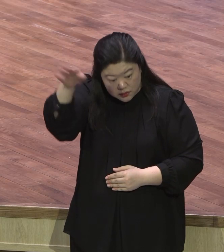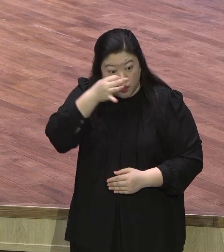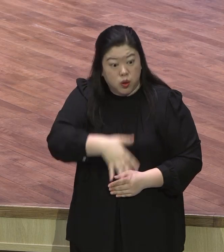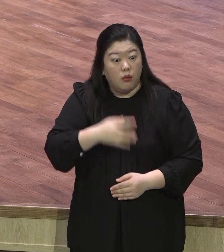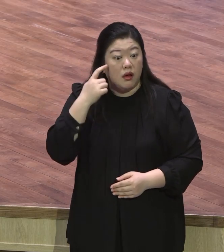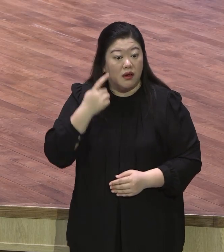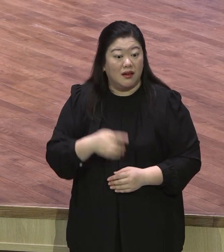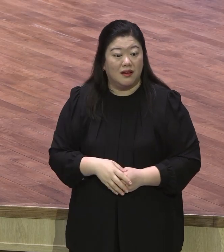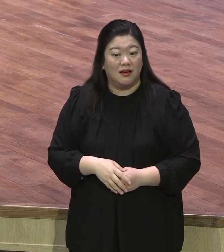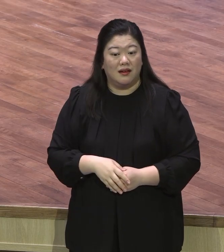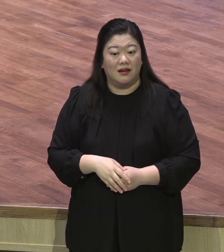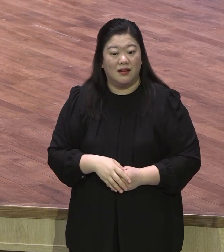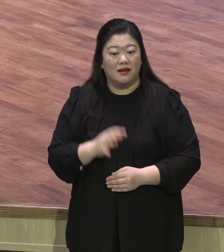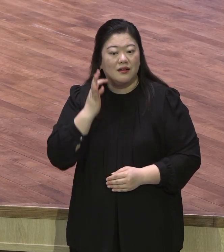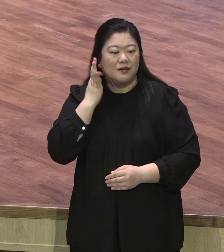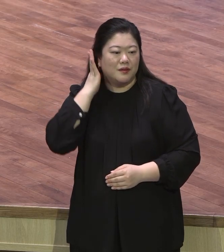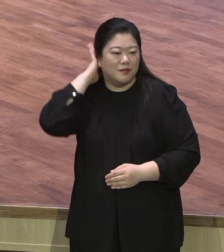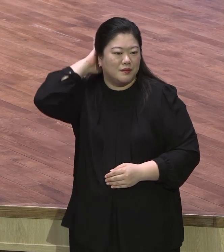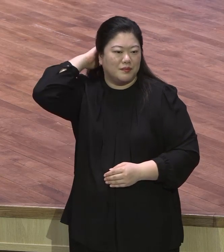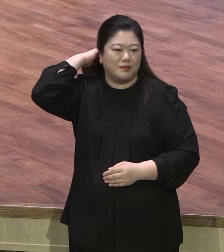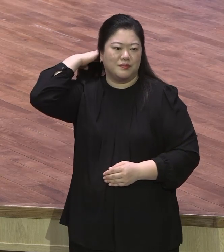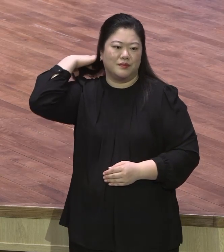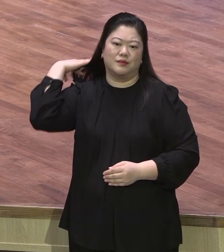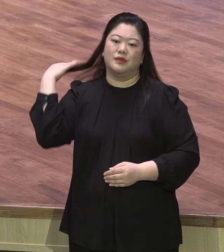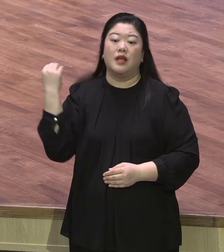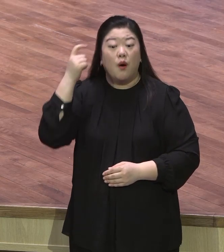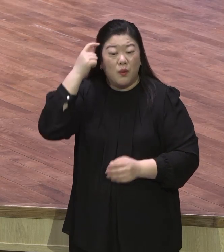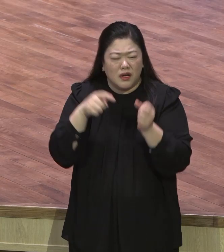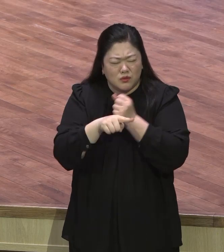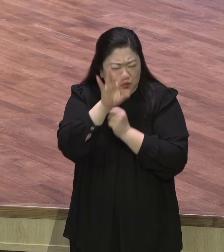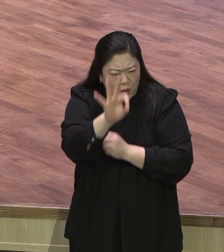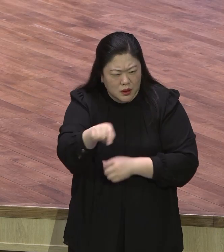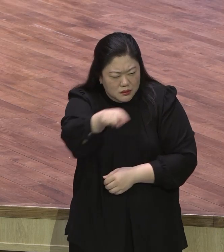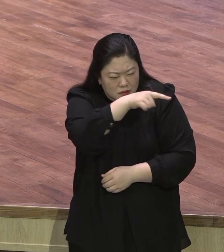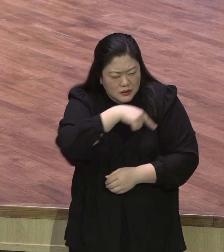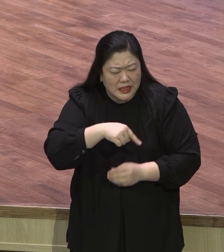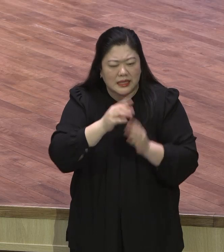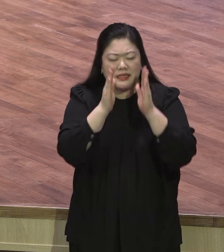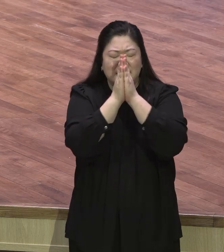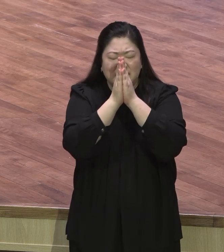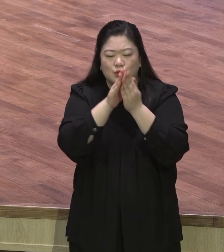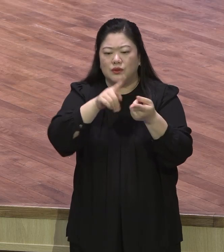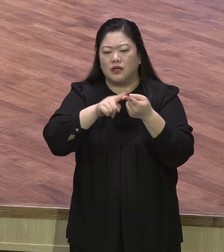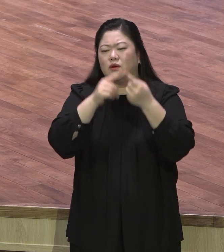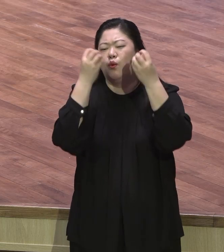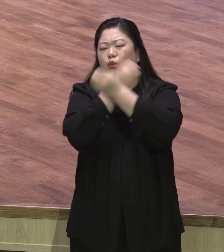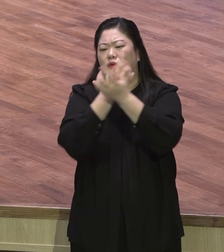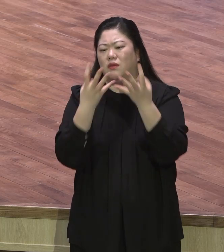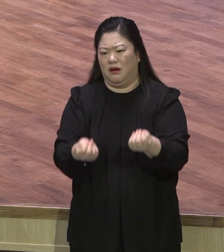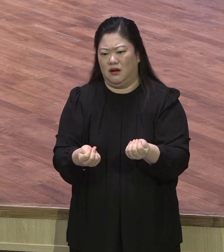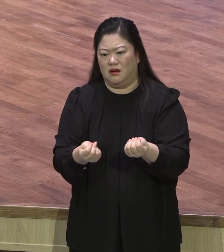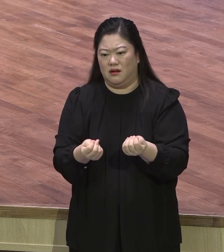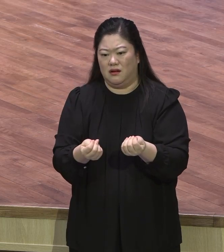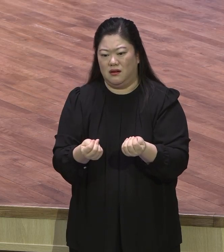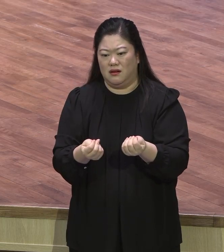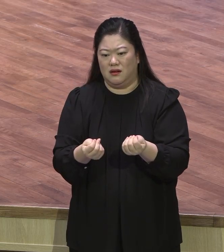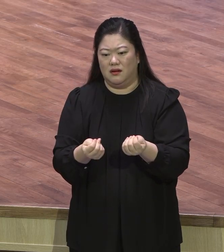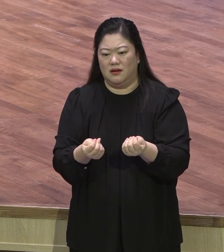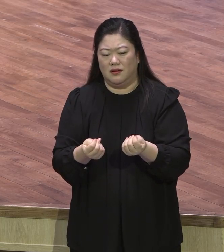그야말로 너무 많은 오해가 있었을 거예요. 기도에 대한 오해. 이 사단이 또 그렇게